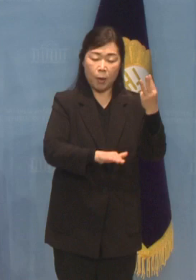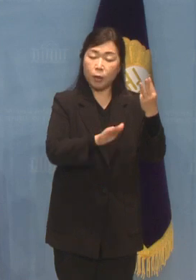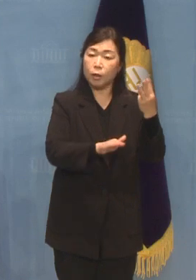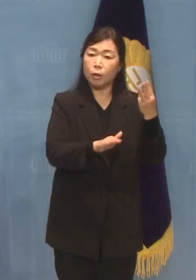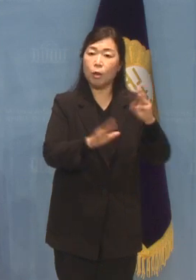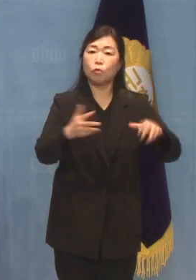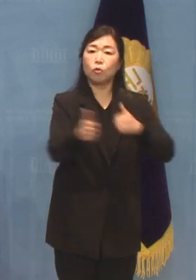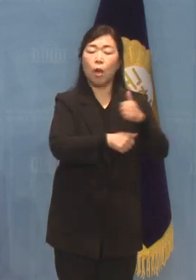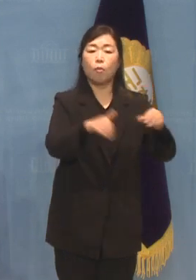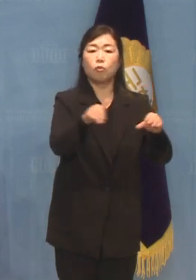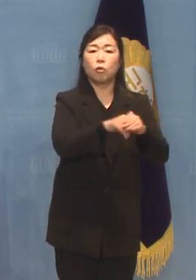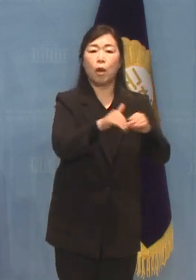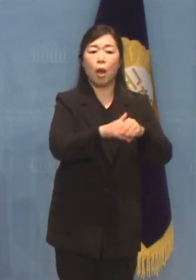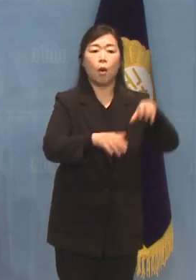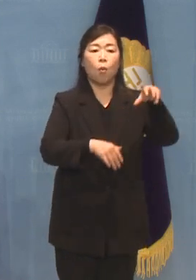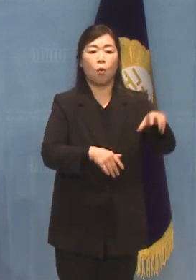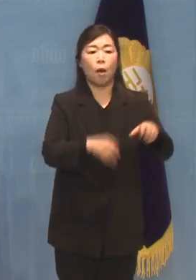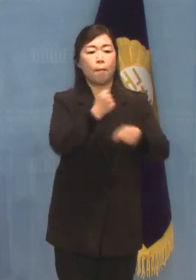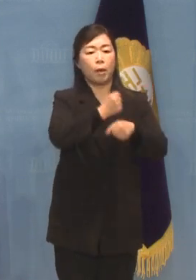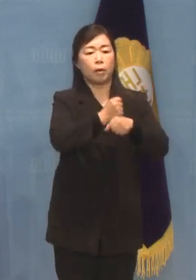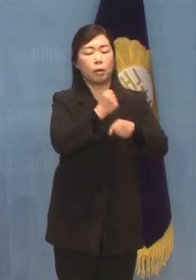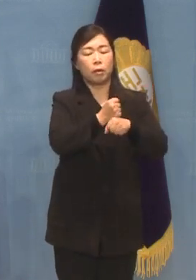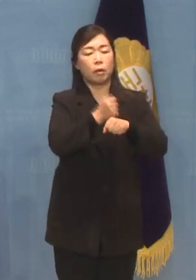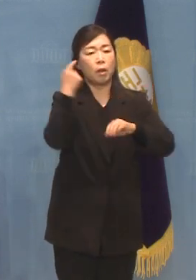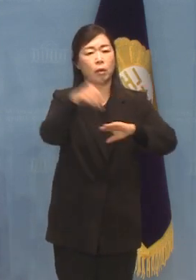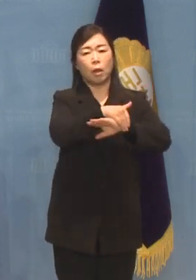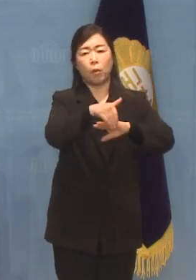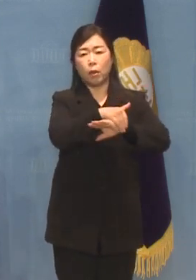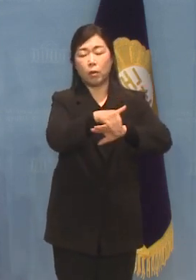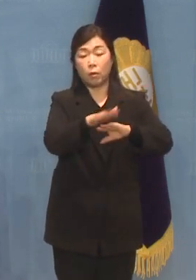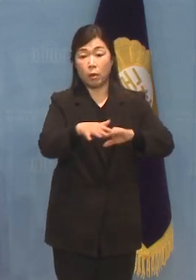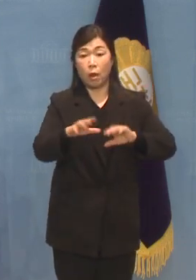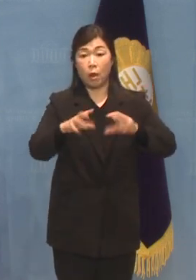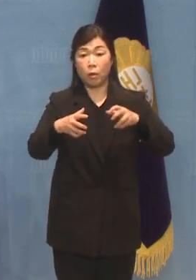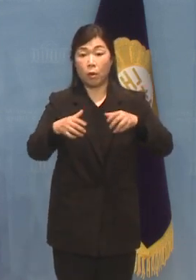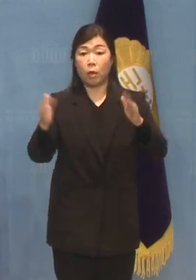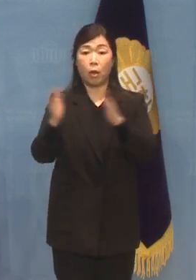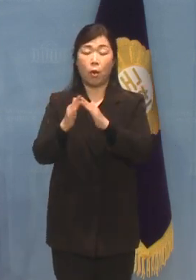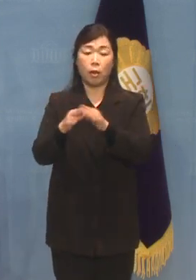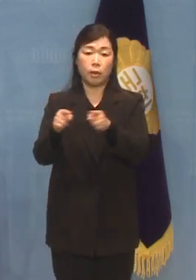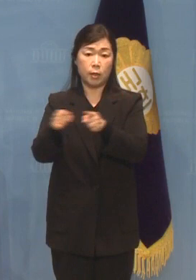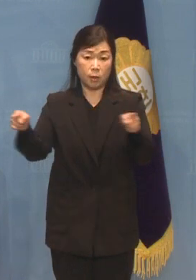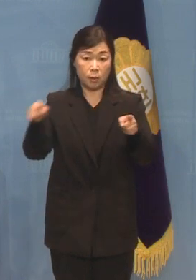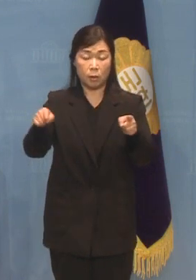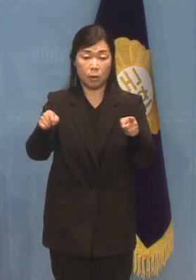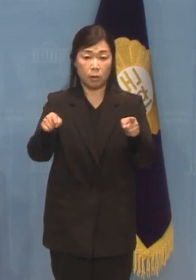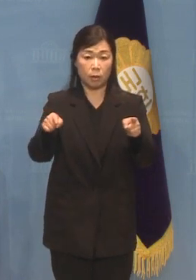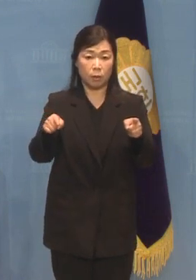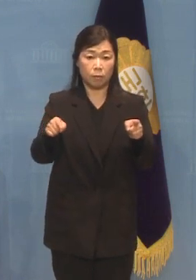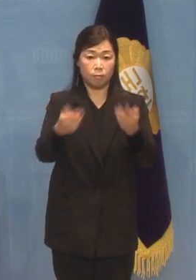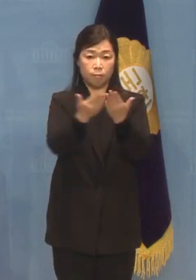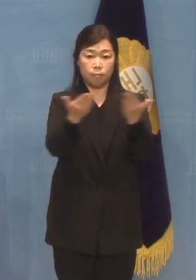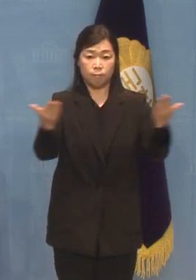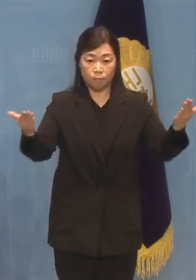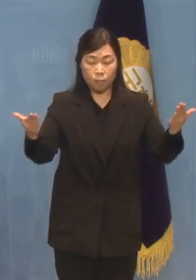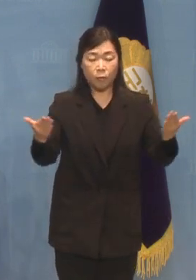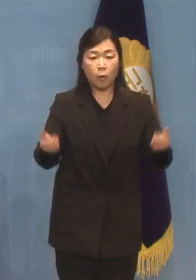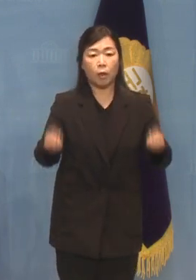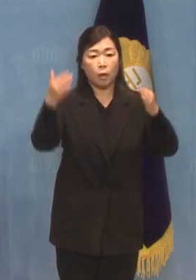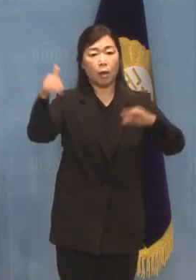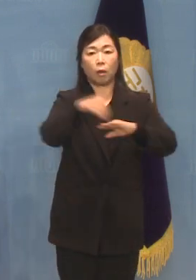국회 문화공간 조성기획전을 의원회관 1층 국회 아트갤러리에서 개최할